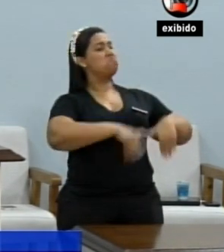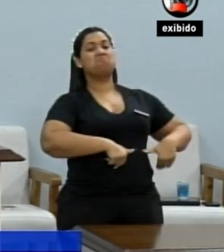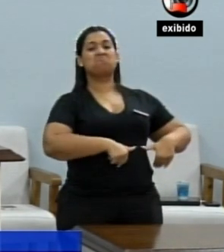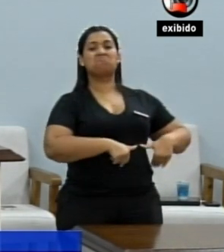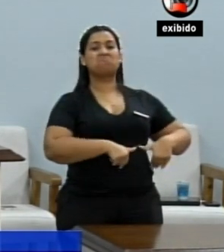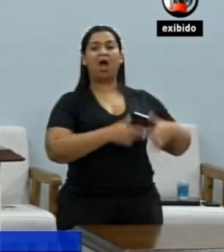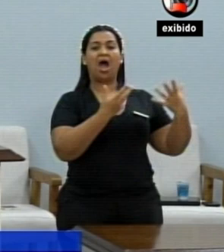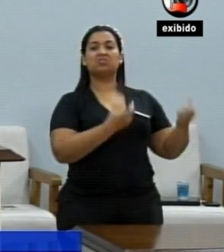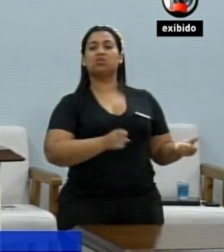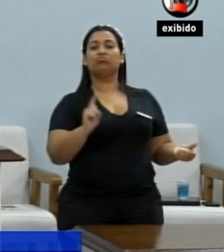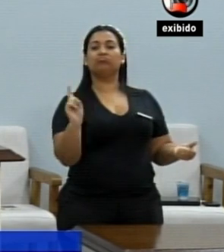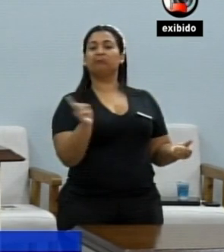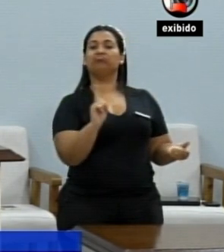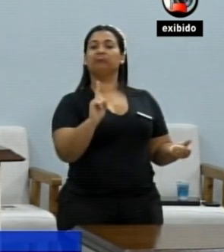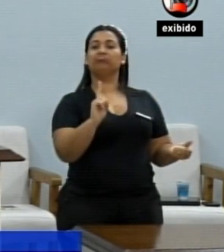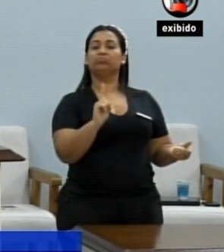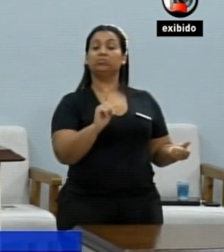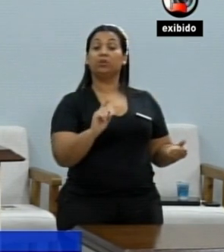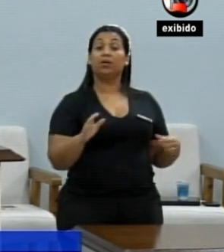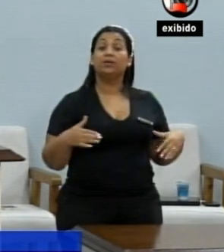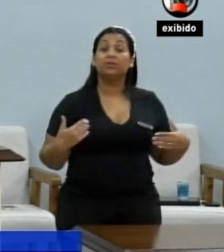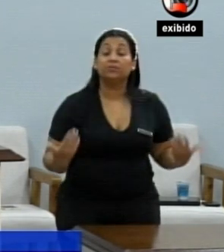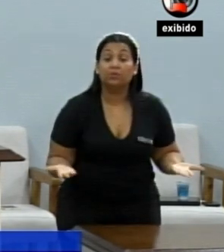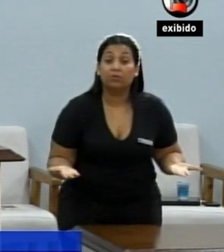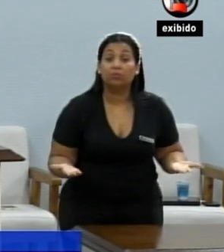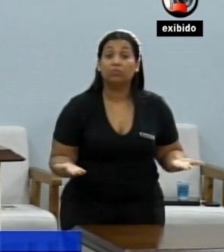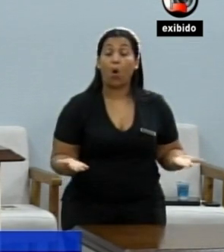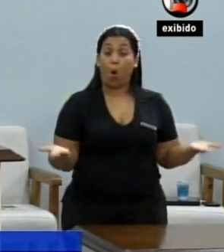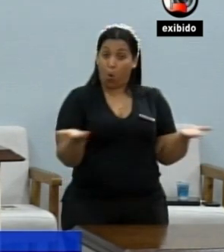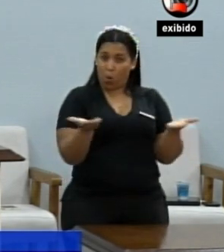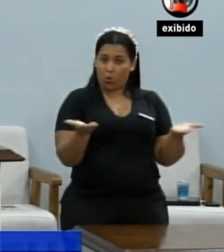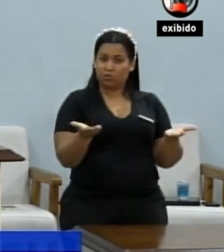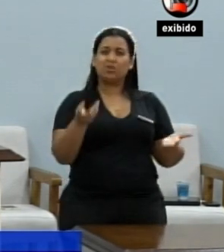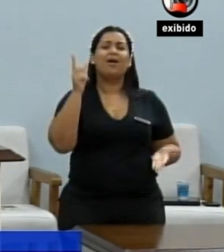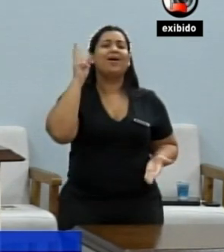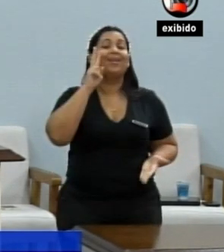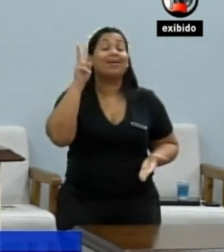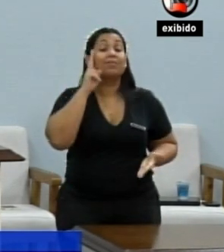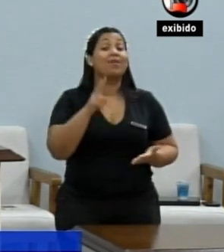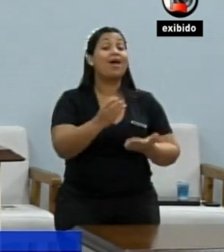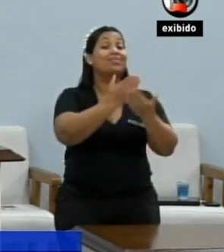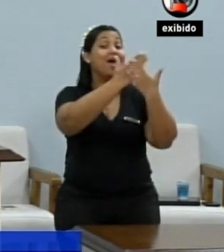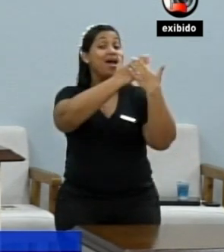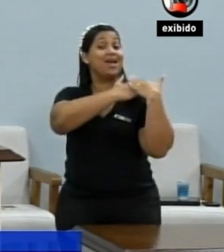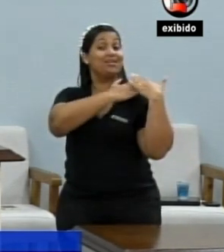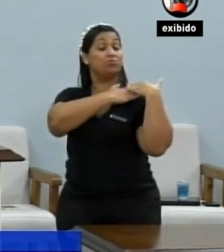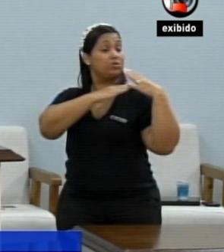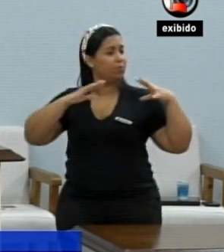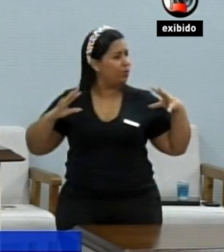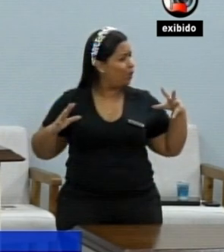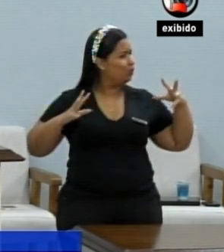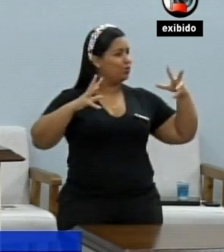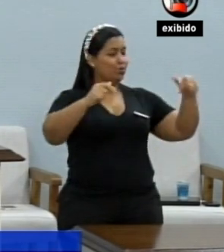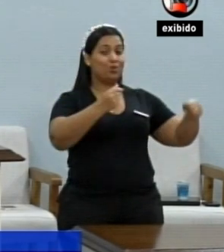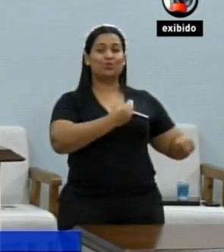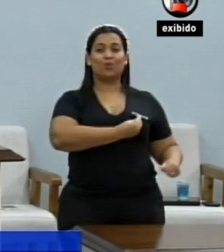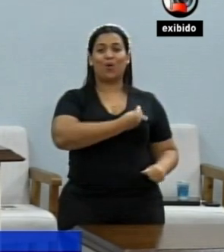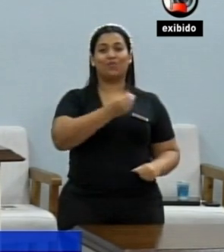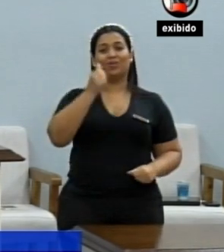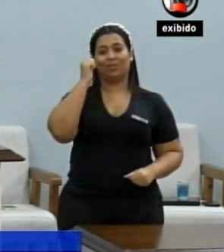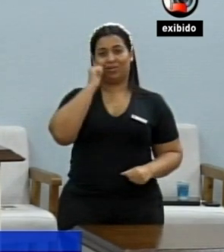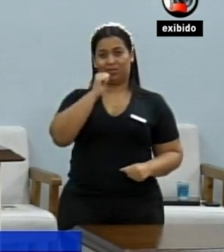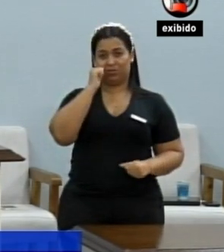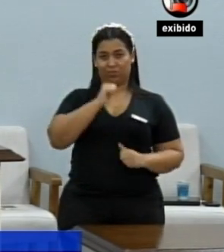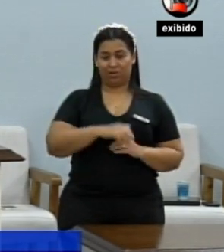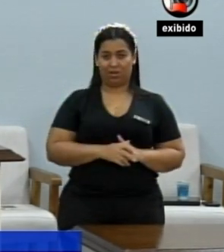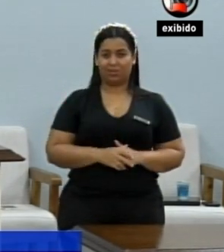deveria ser aceito. Então, a minha missão aqui hoje é lembrar da responsabilidade de todos com a vida das mulheres.